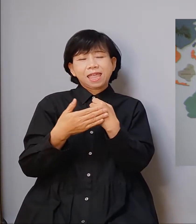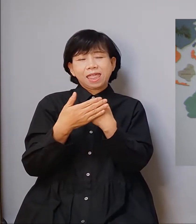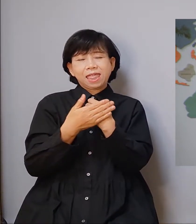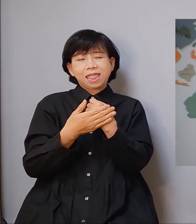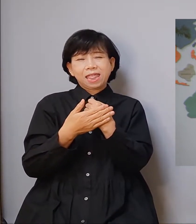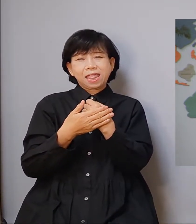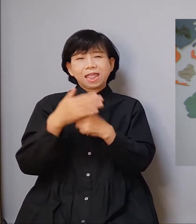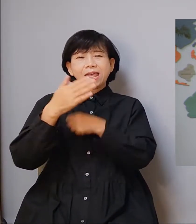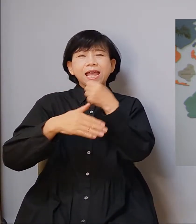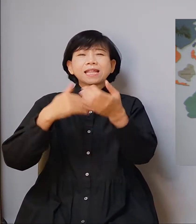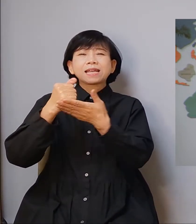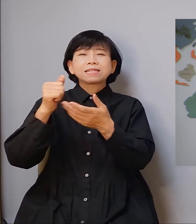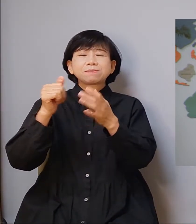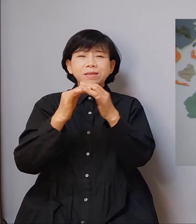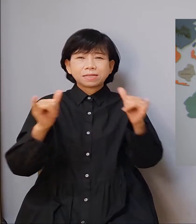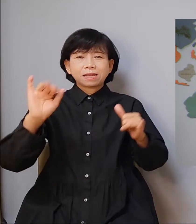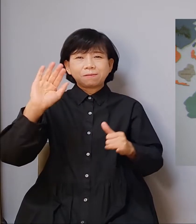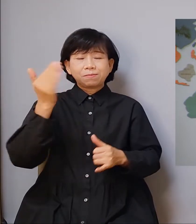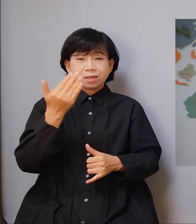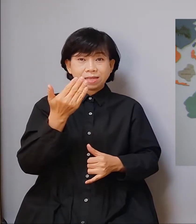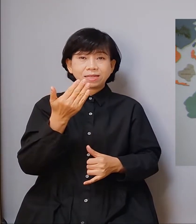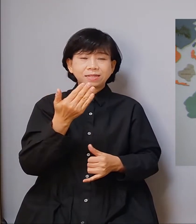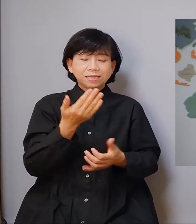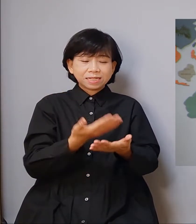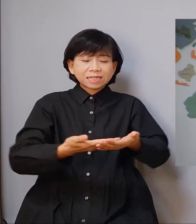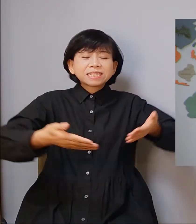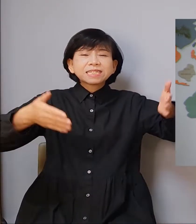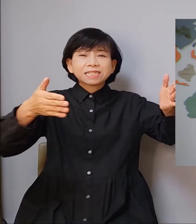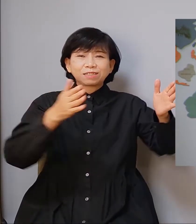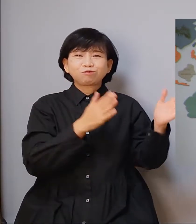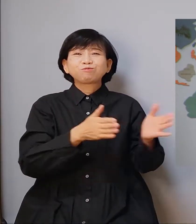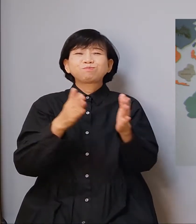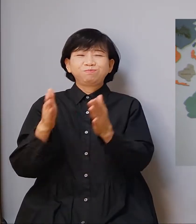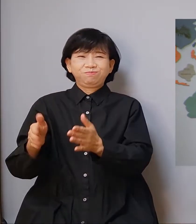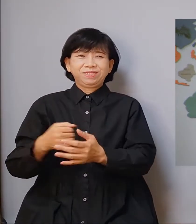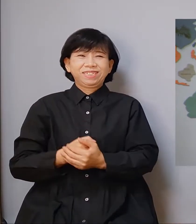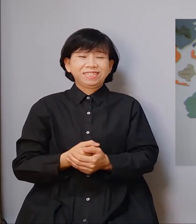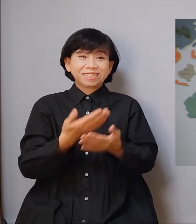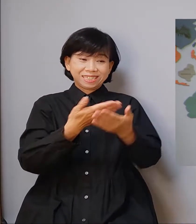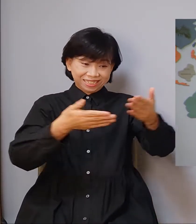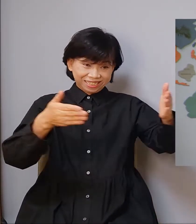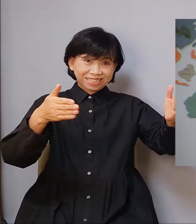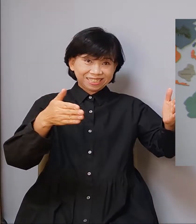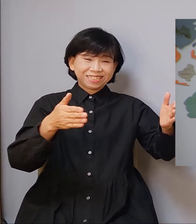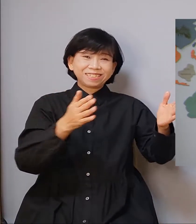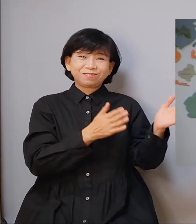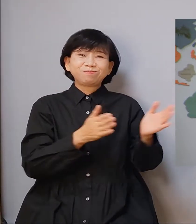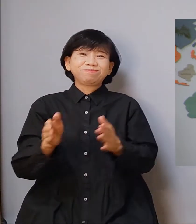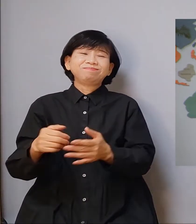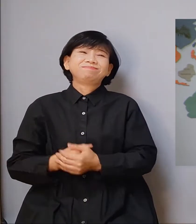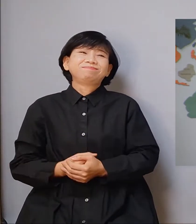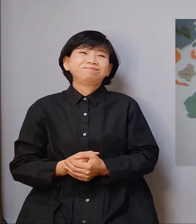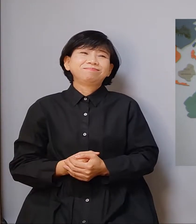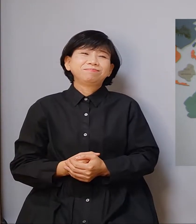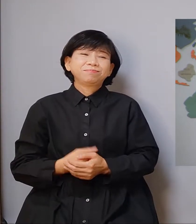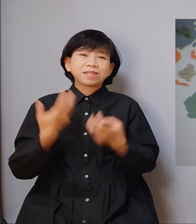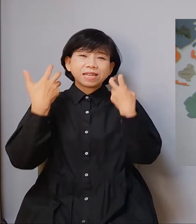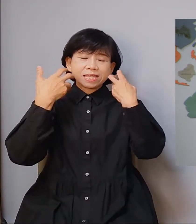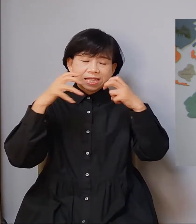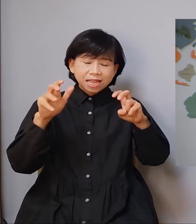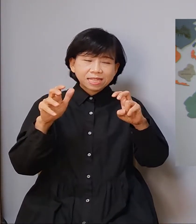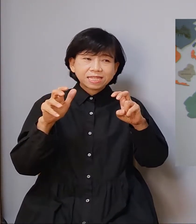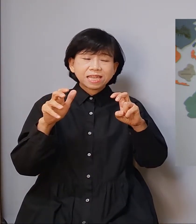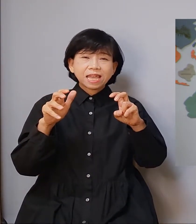하나님의 사람이 되기 위해서 우리가 이제 그릇 준비하는 거죠. 잘 담아낼 수 있도록. 다니엘 세례 첫